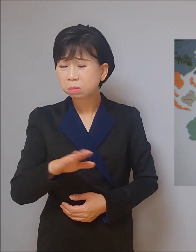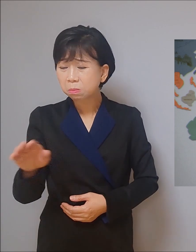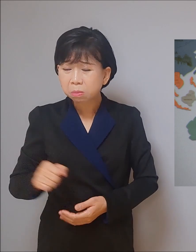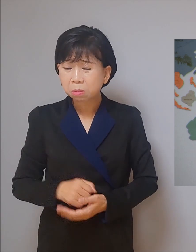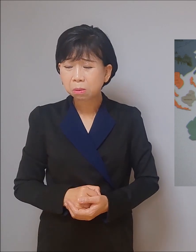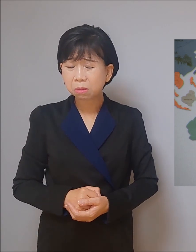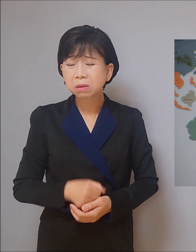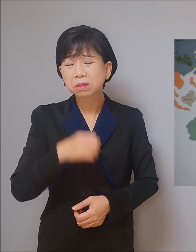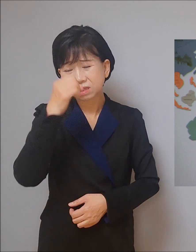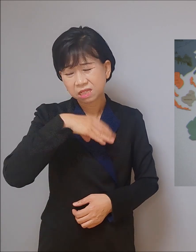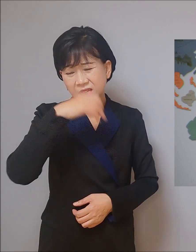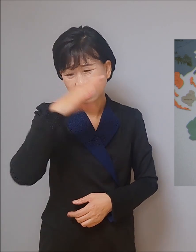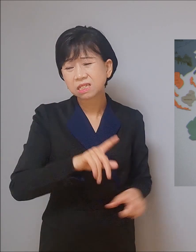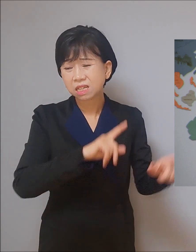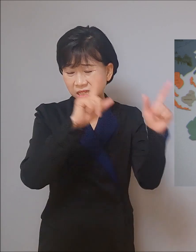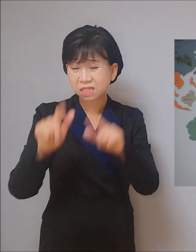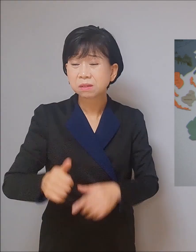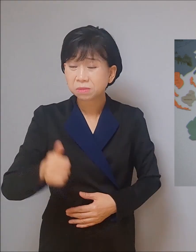그렇게까지껏 해봅시다.